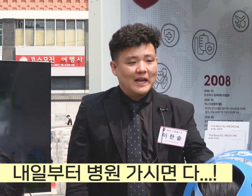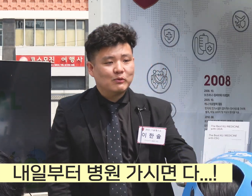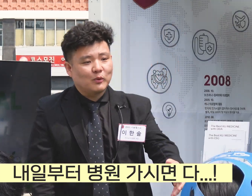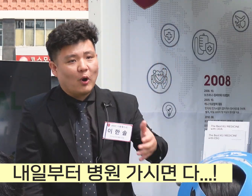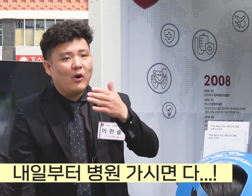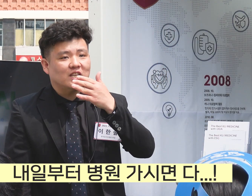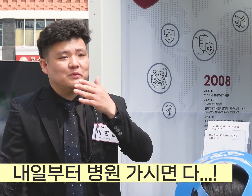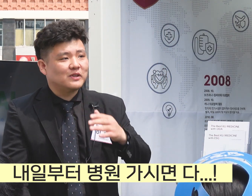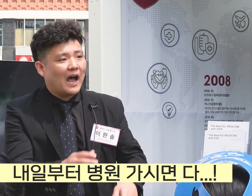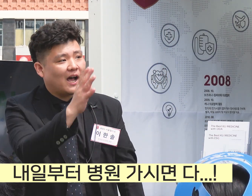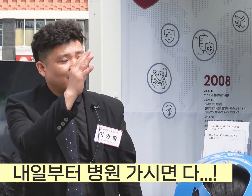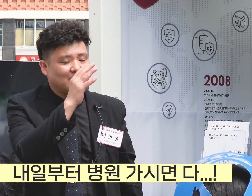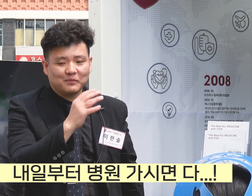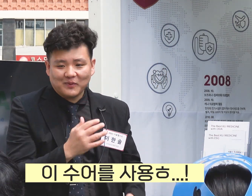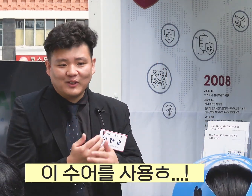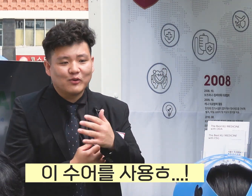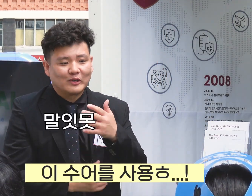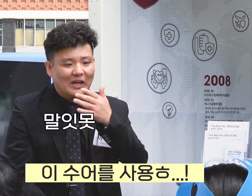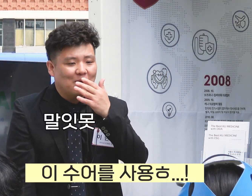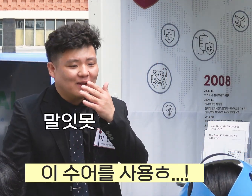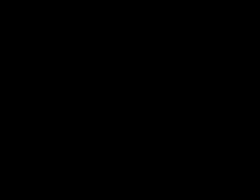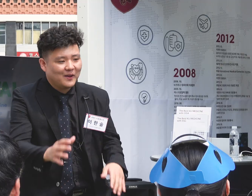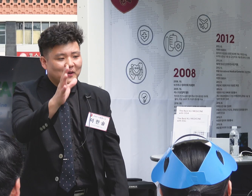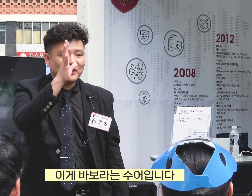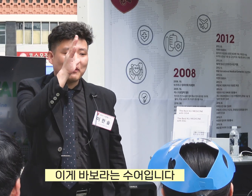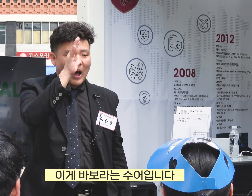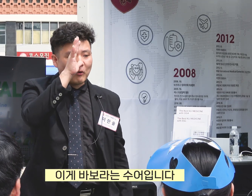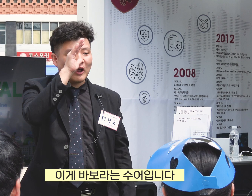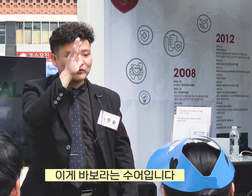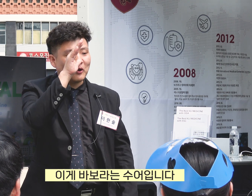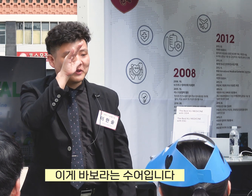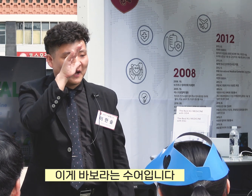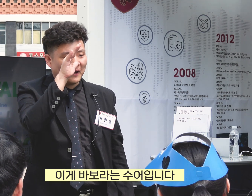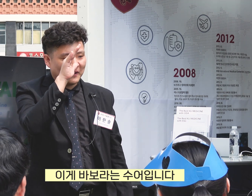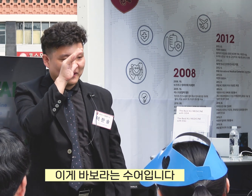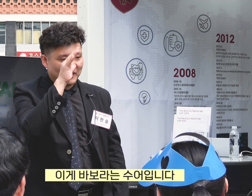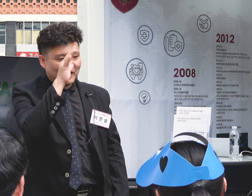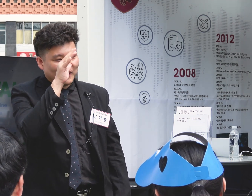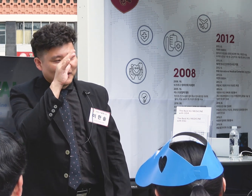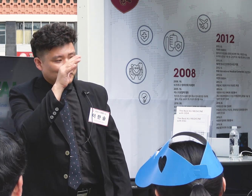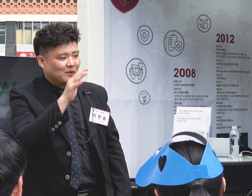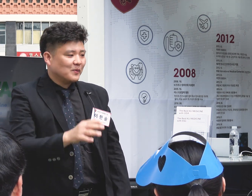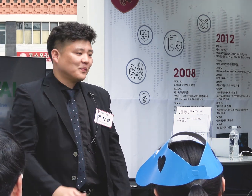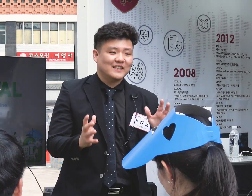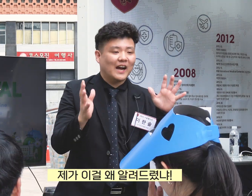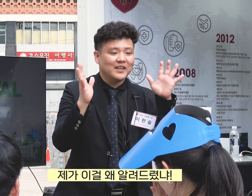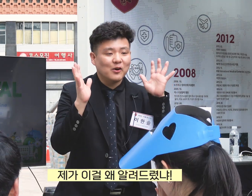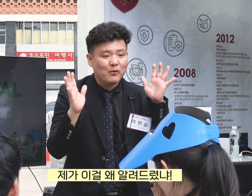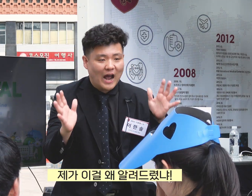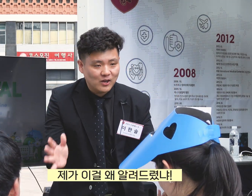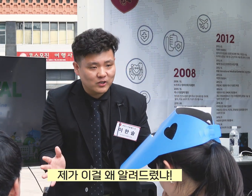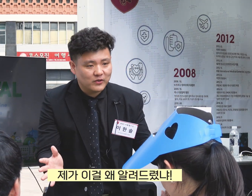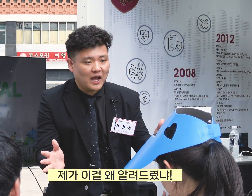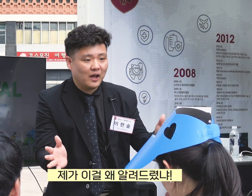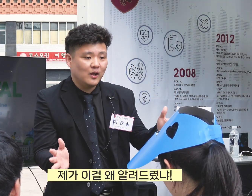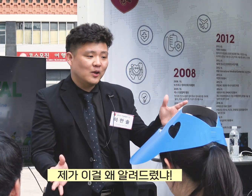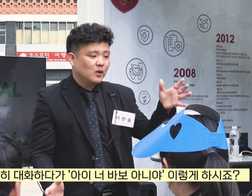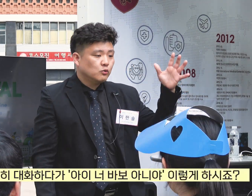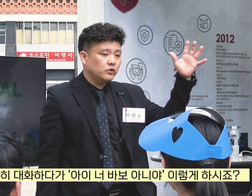내일부터 병원 가시면 다 이 수호를 사용할... 이게 바보라는 수호입니다. 근데 제가 이걸 왜 알려드렸냐, 우리가